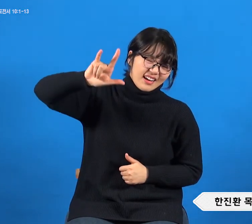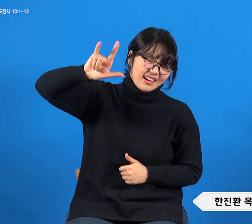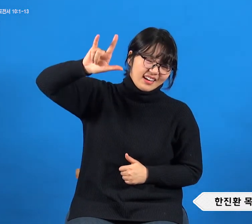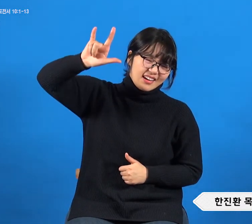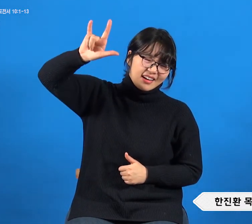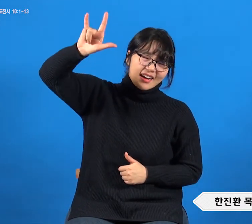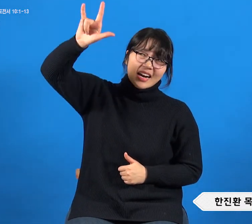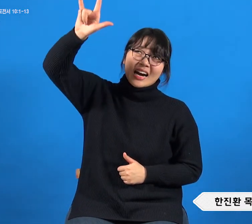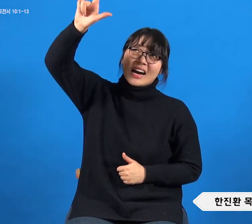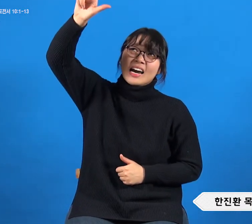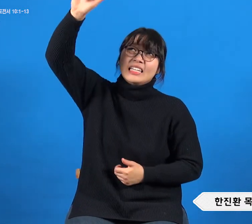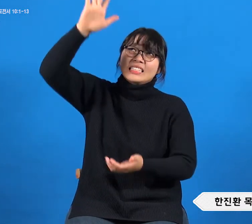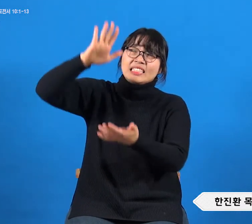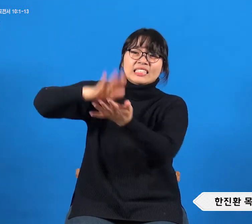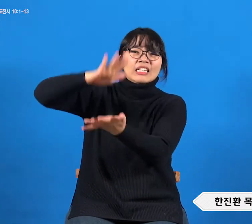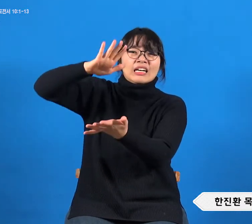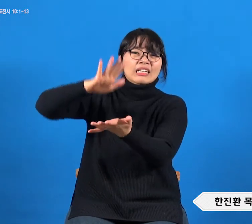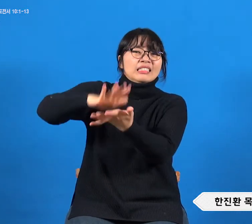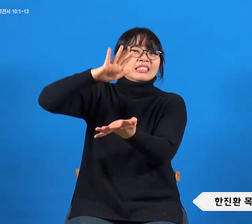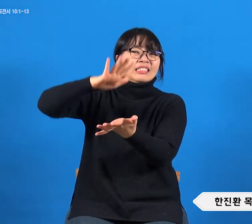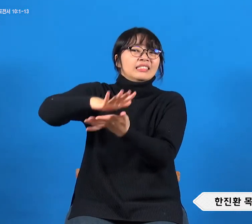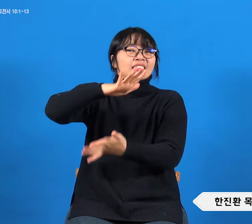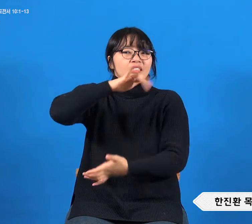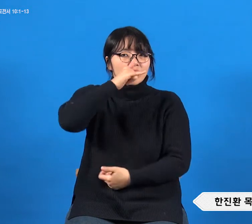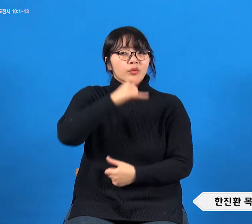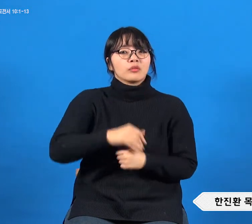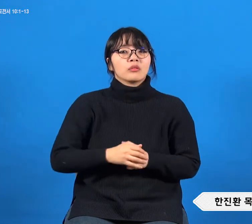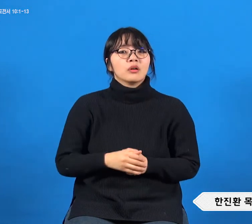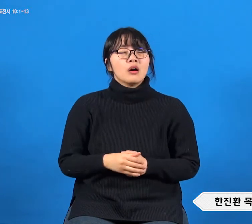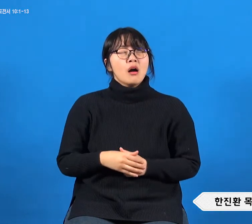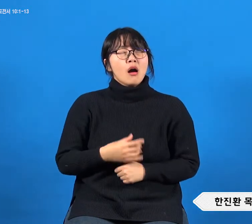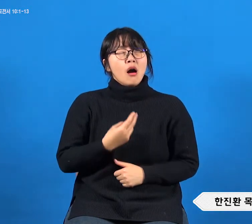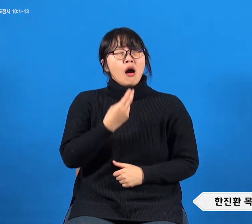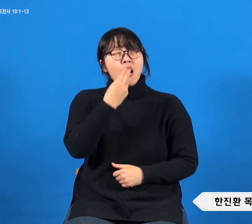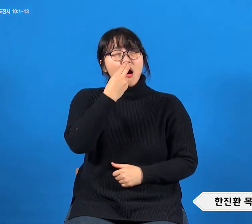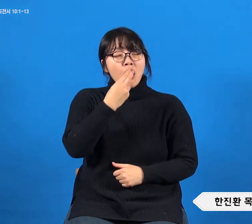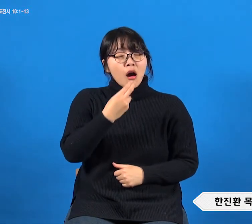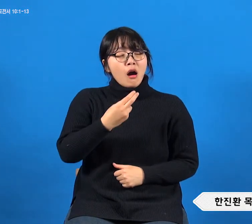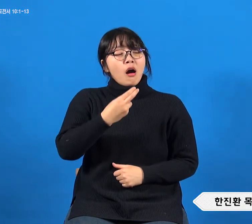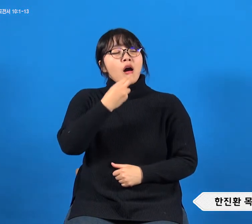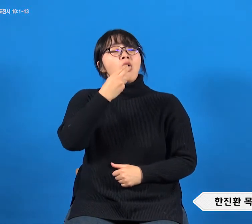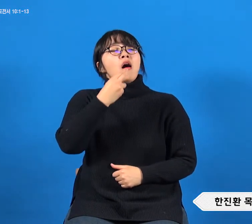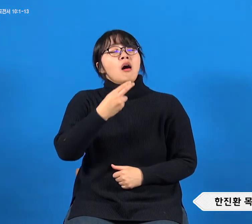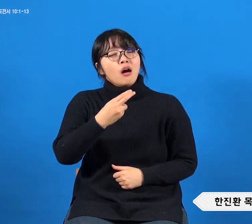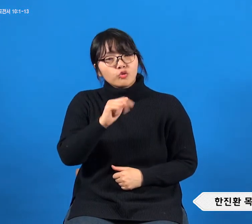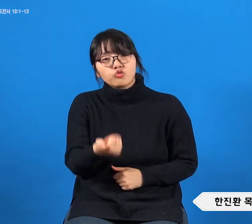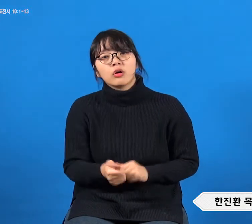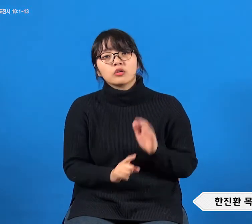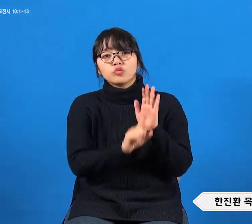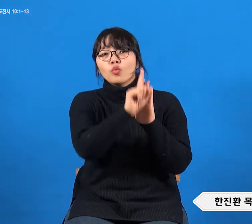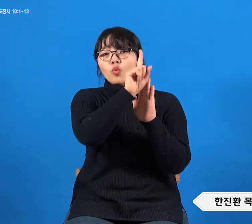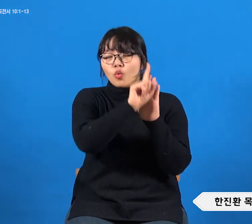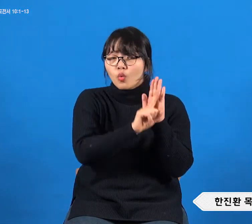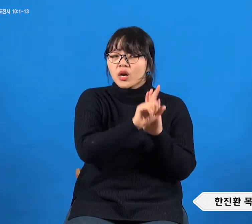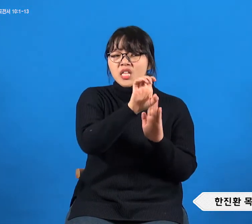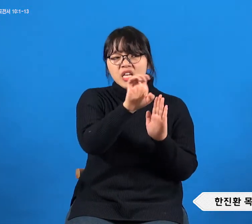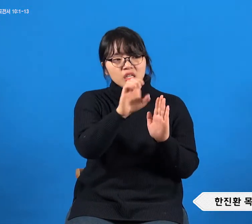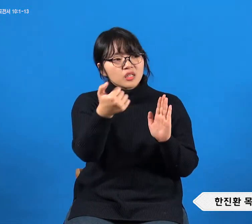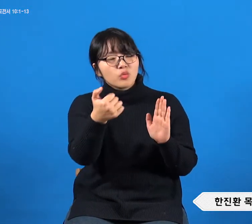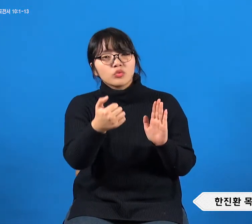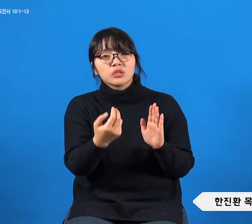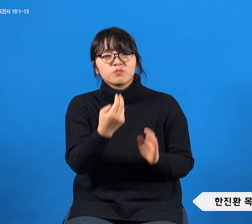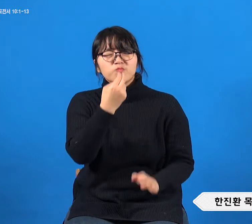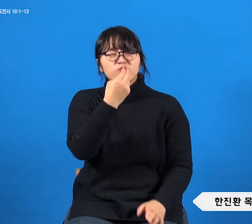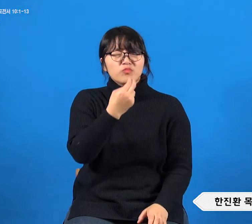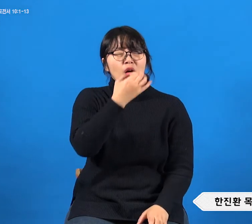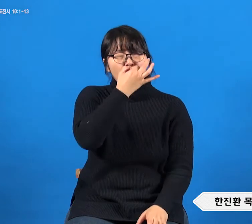사막의 태양이 이글이글 열을 퍼붓는데 죽을 지경입니다. 온도가 40도씩 50도씩 올라가는데 그냥